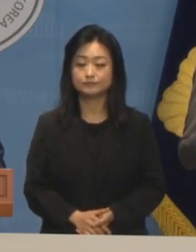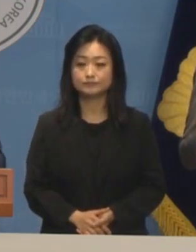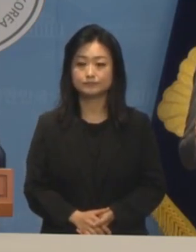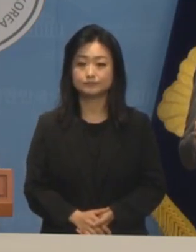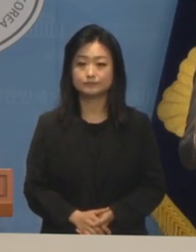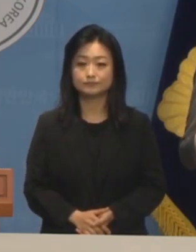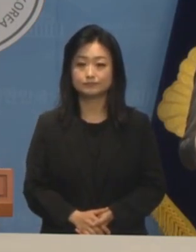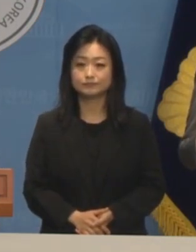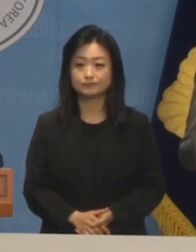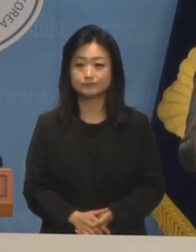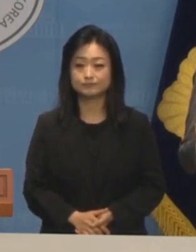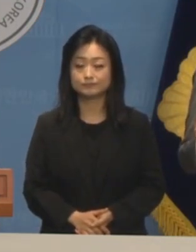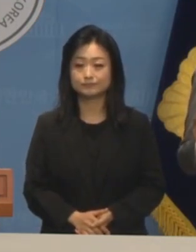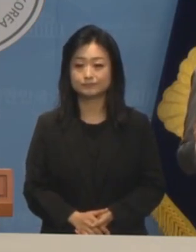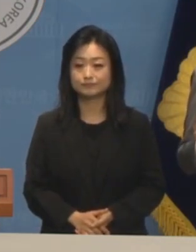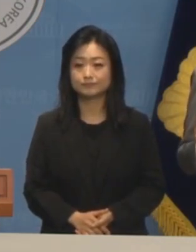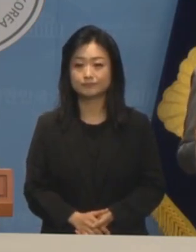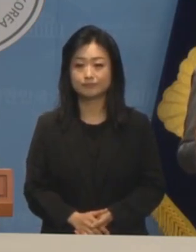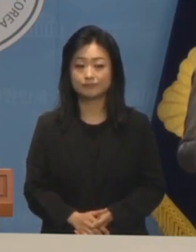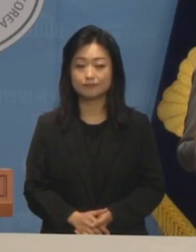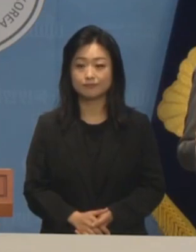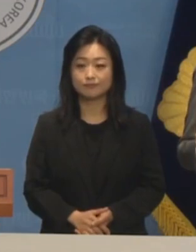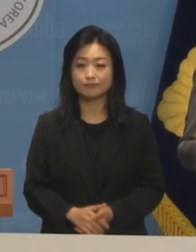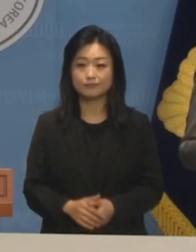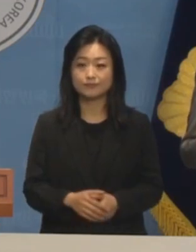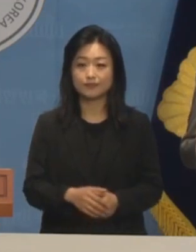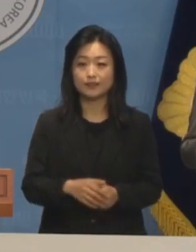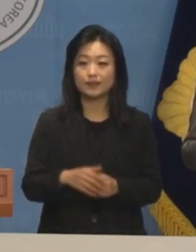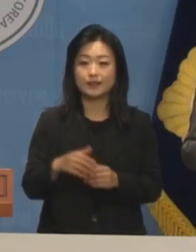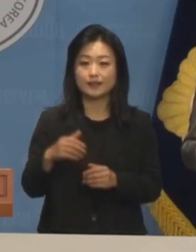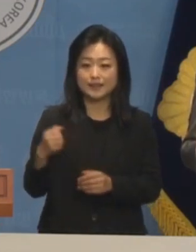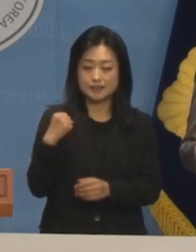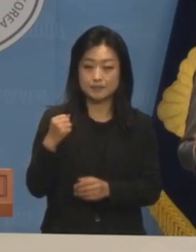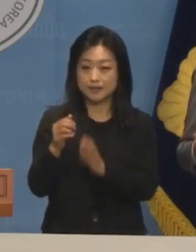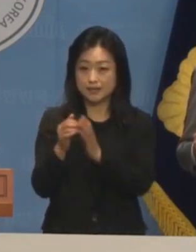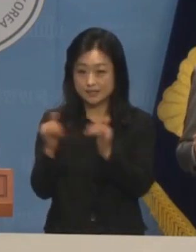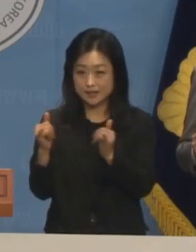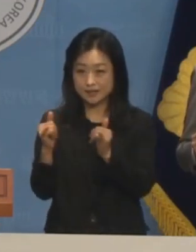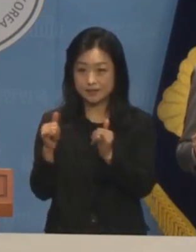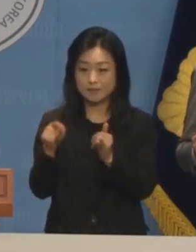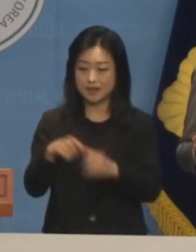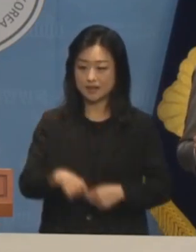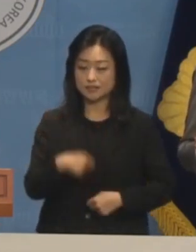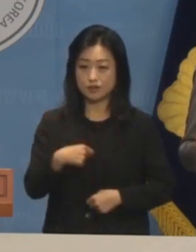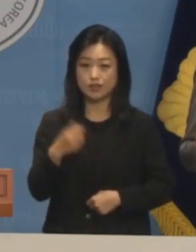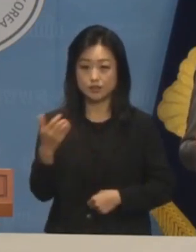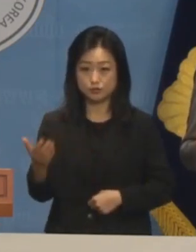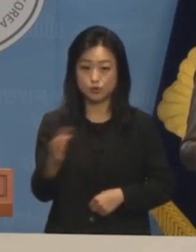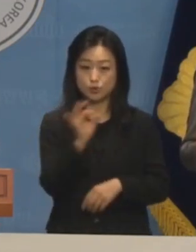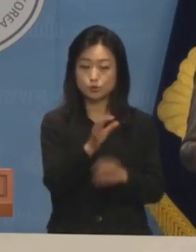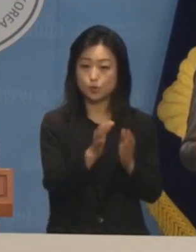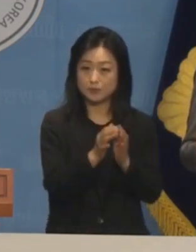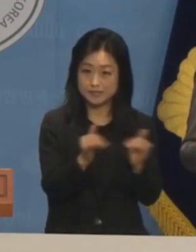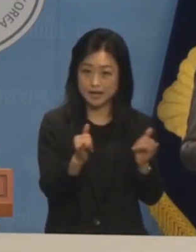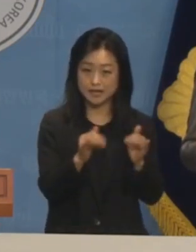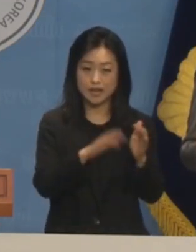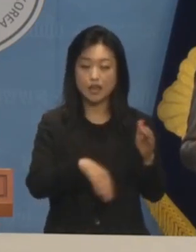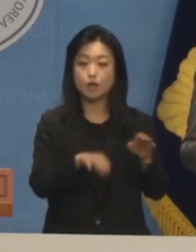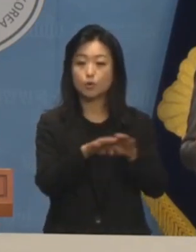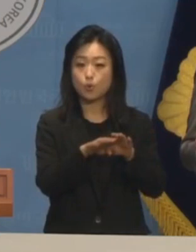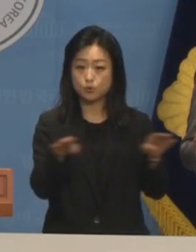네, 조국혁신당 신장식입니다. 강자에게 정의를, 서민에게 권리를, 자영업자와 소비자들에게